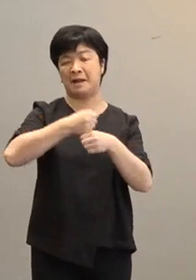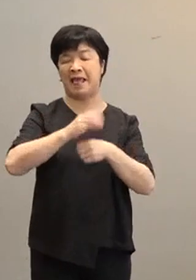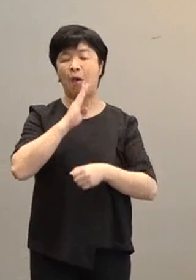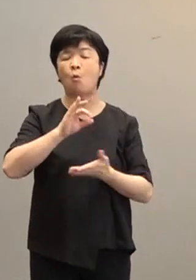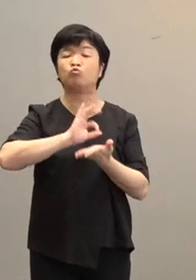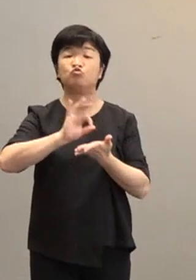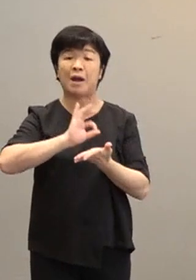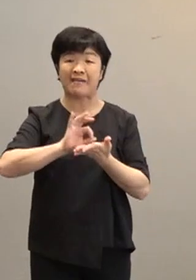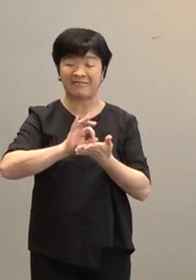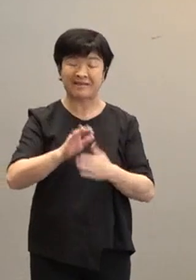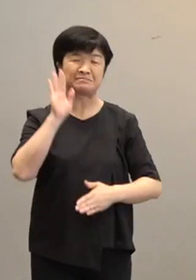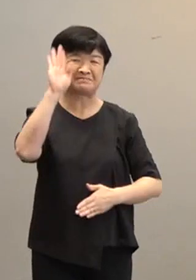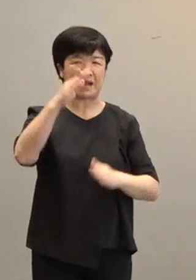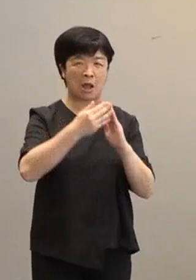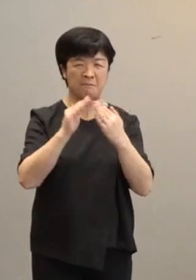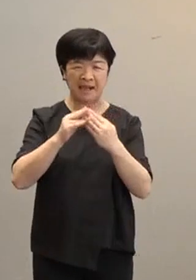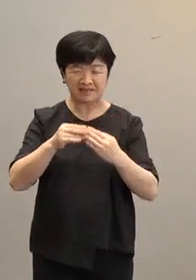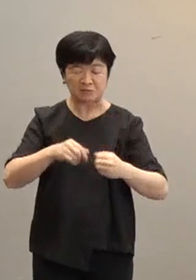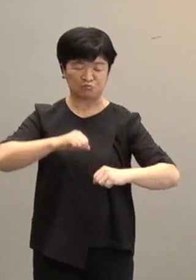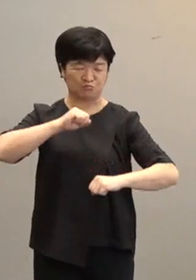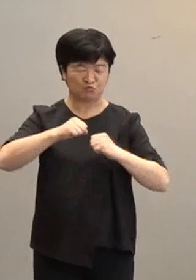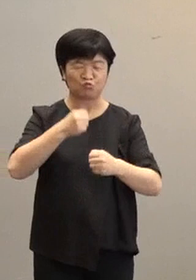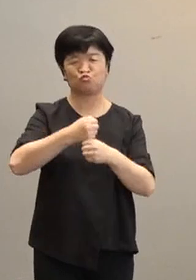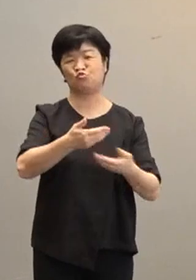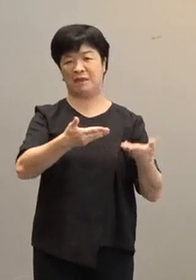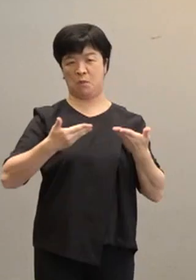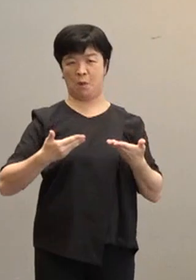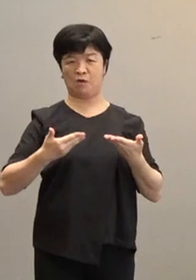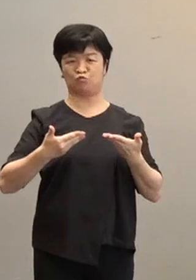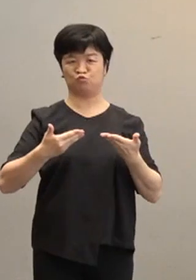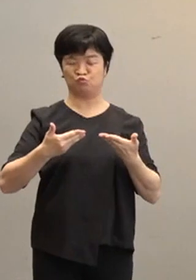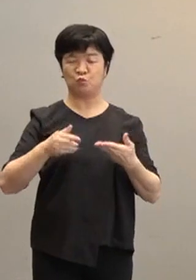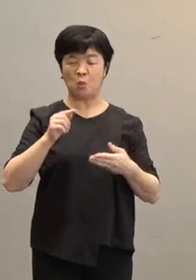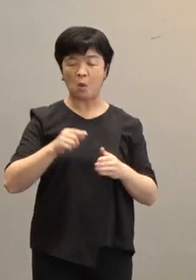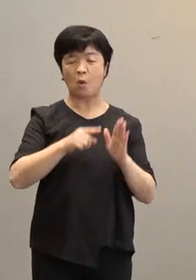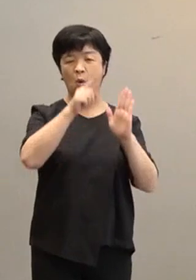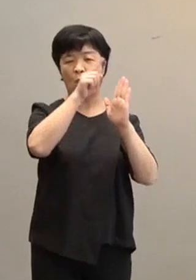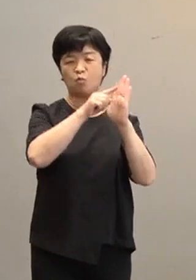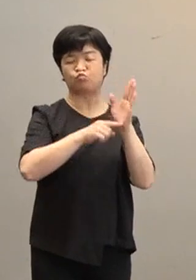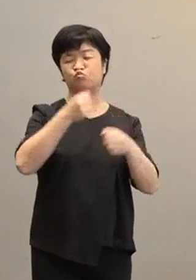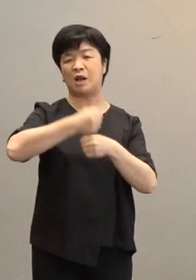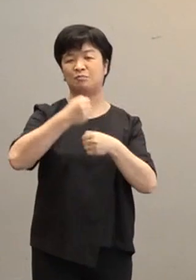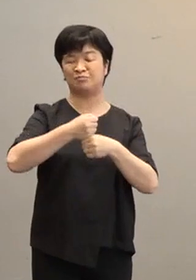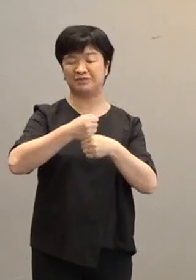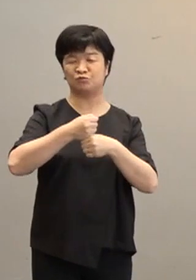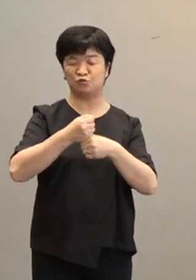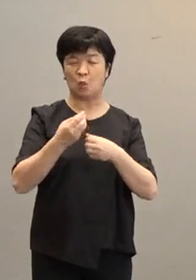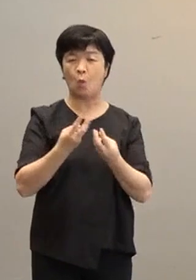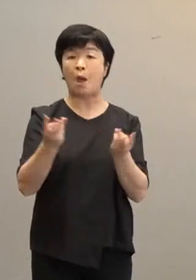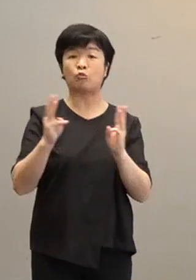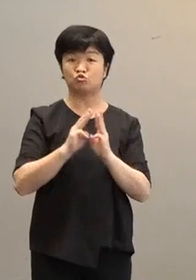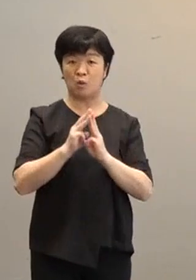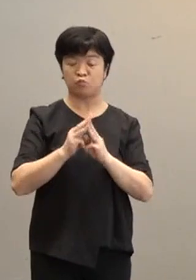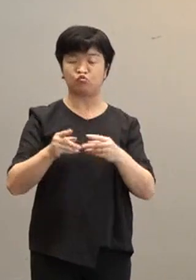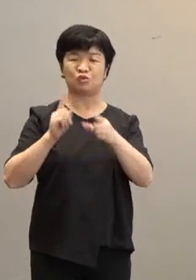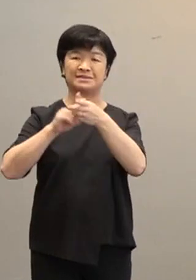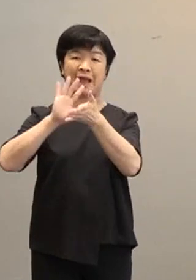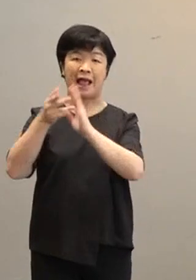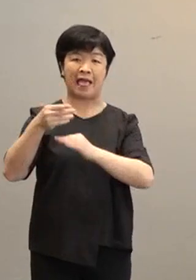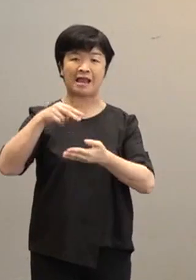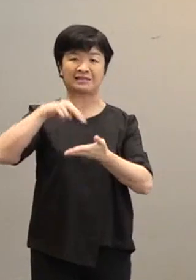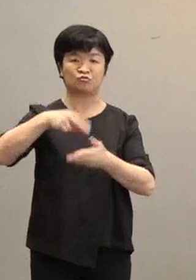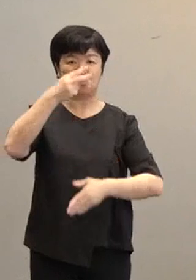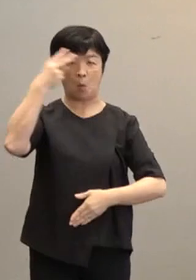由に表現してもらいます。またマインクラフトプログラミングを体験するワークショップを県立高校5校で開催をするほ